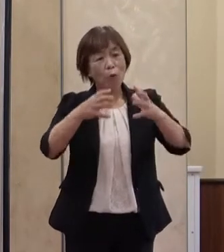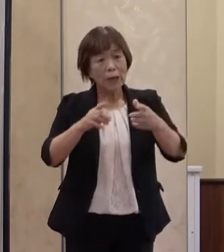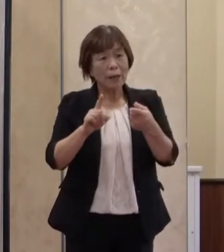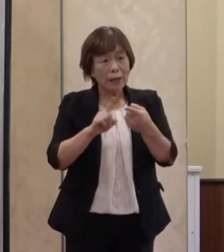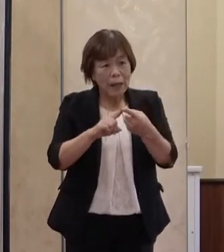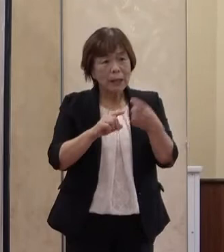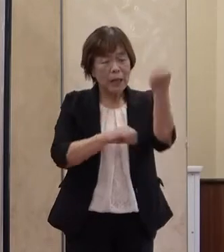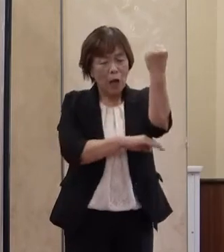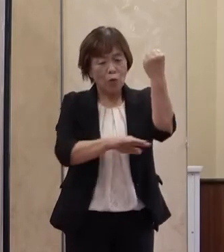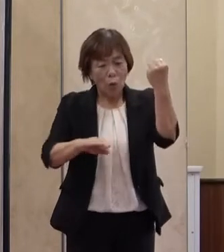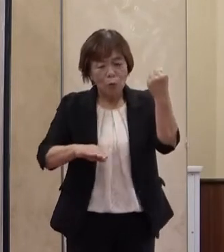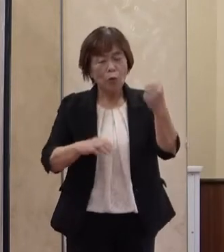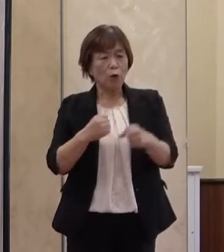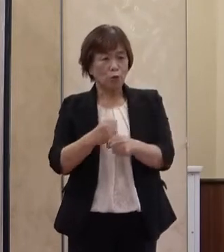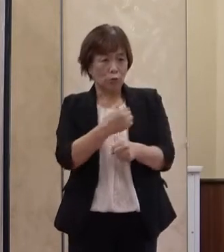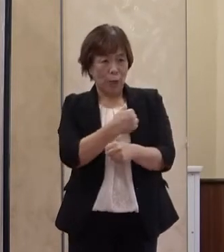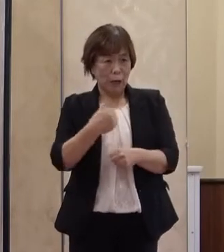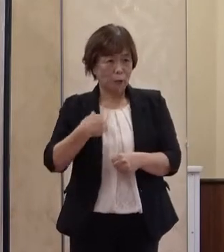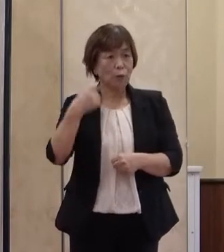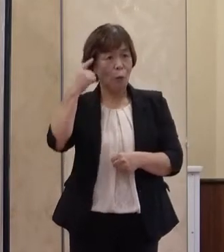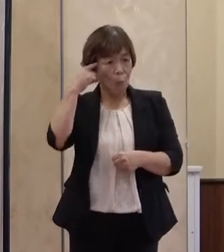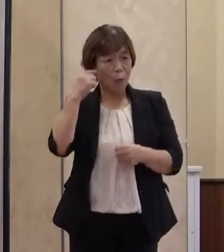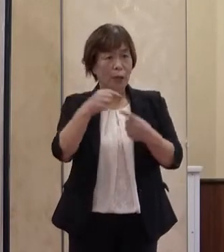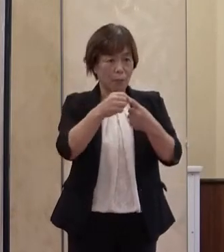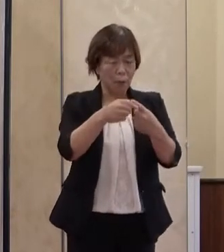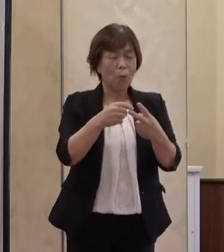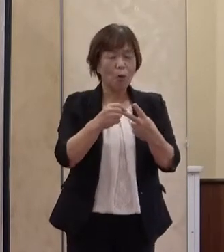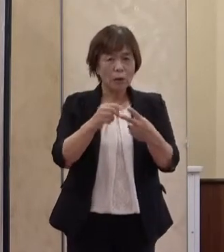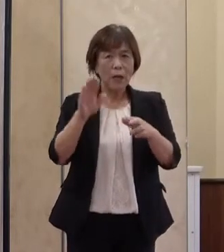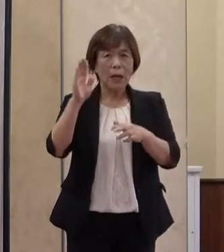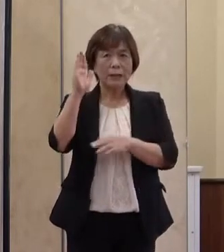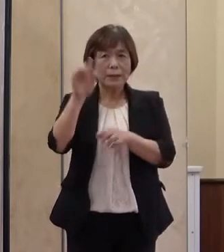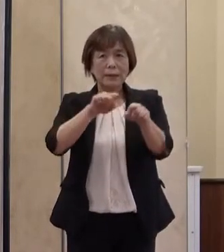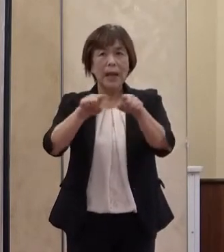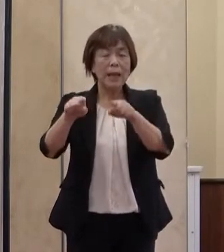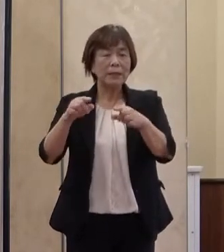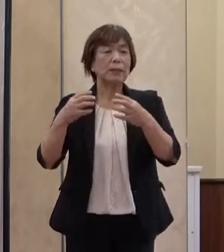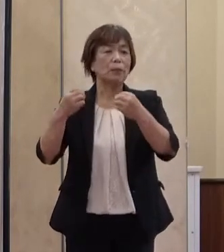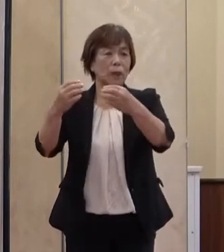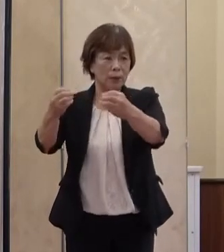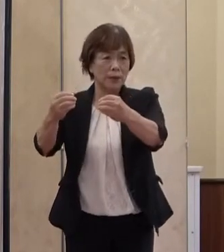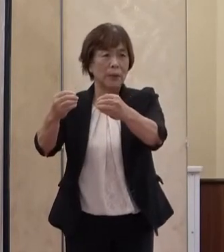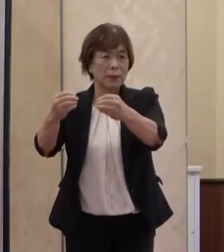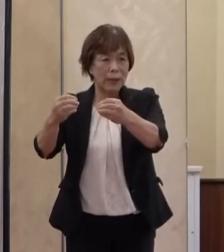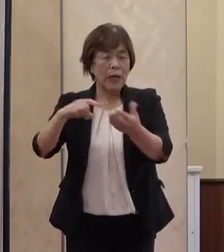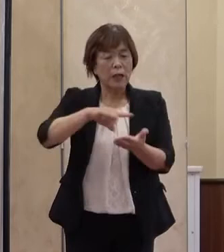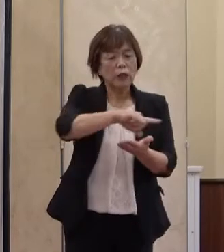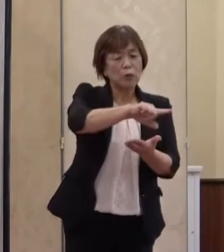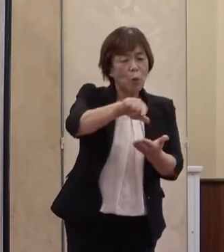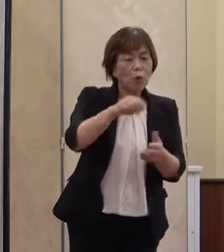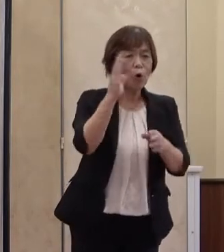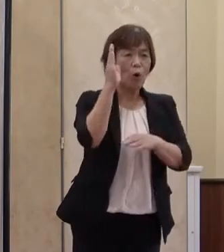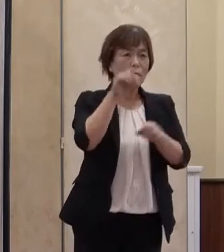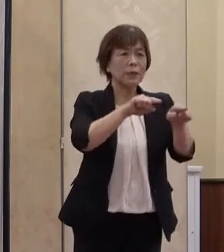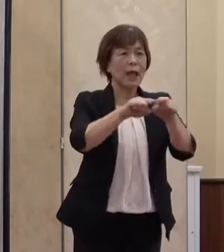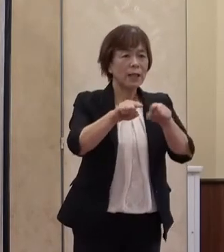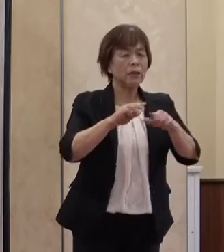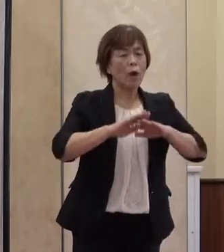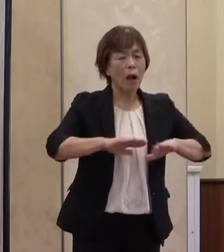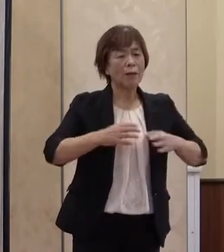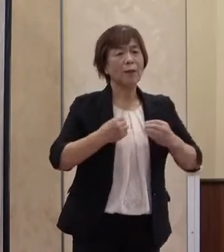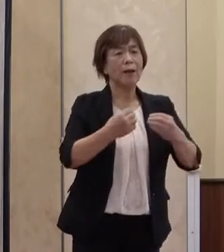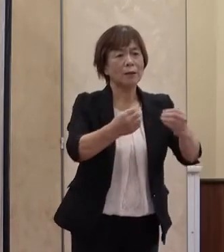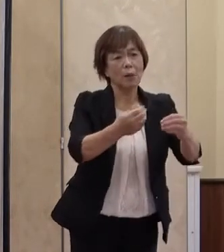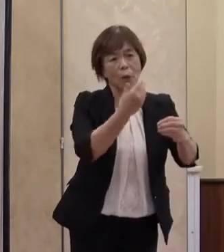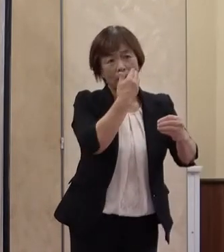。もう一つはやっぱり政治の安定性です。いろんな新しい取り組みをしますから、その地元の政治の安定性というのが非常に重要で、ここ